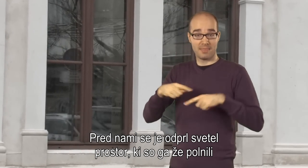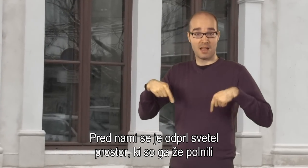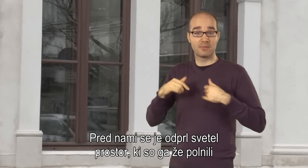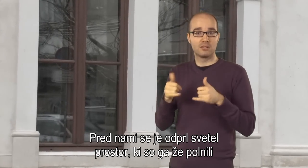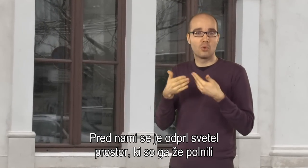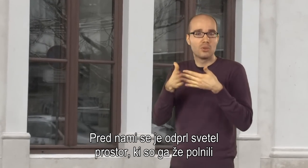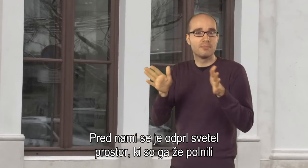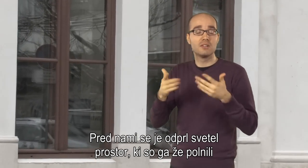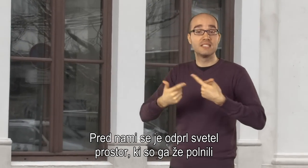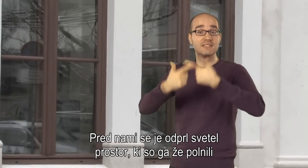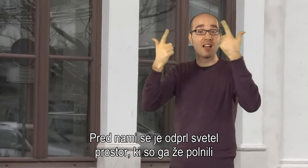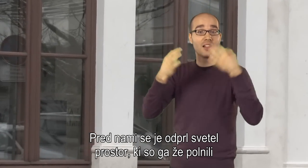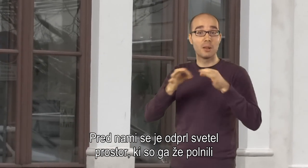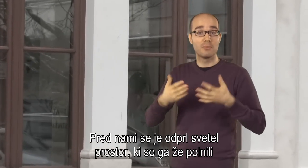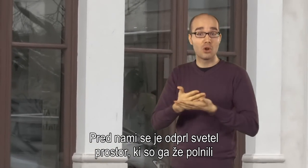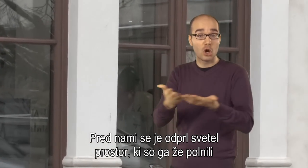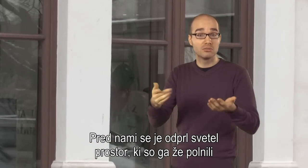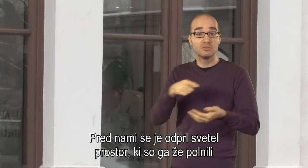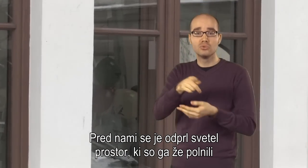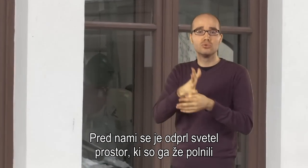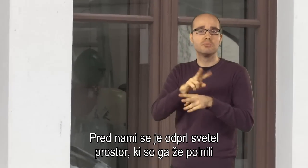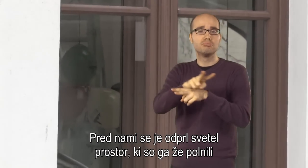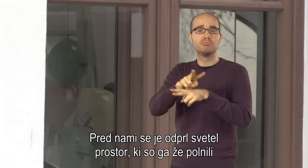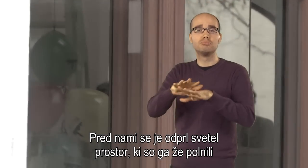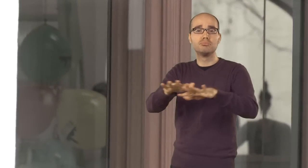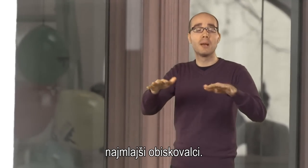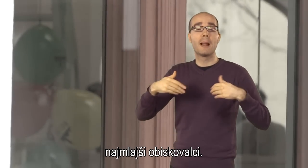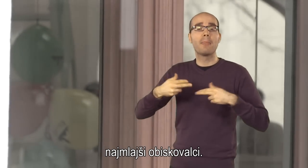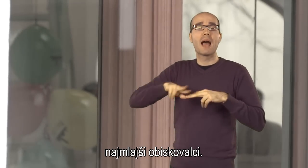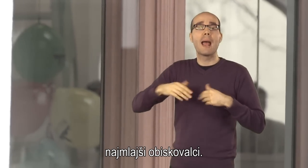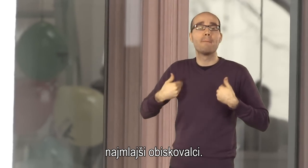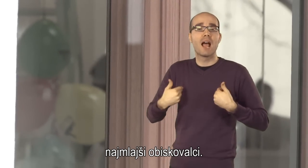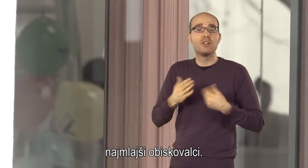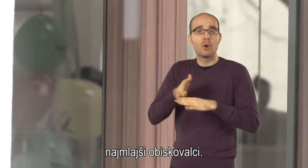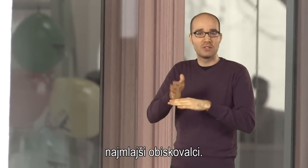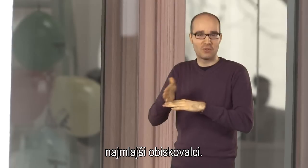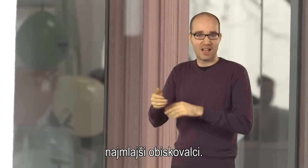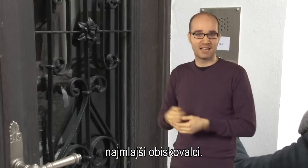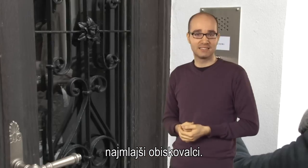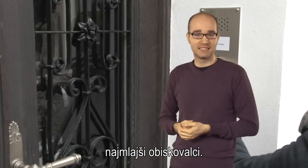Pred nami se je odprl svetu prostor, ki so ga že polnili najmlajši obiskovalci.